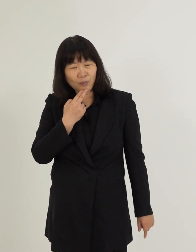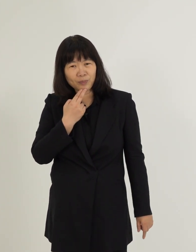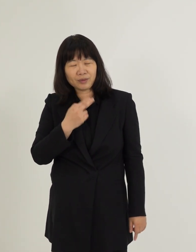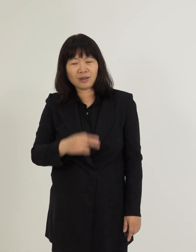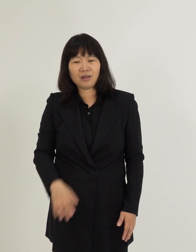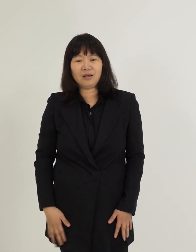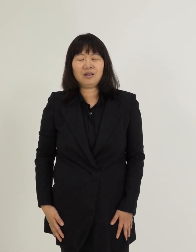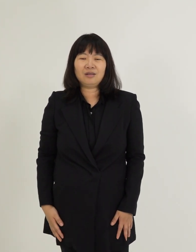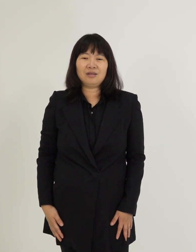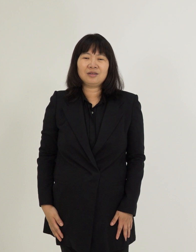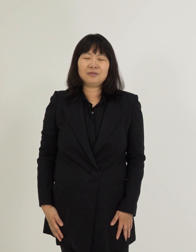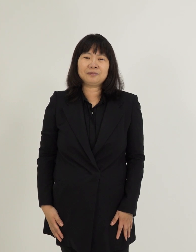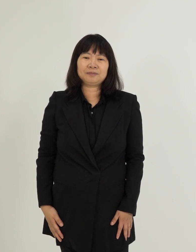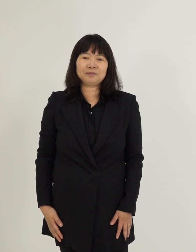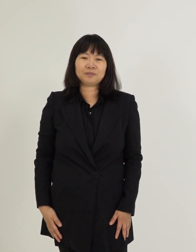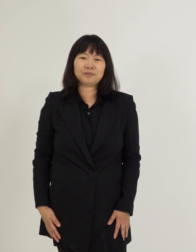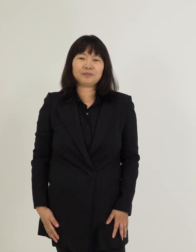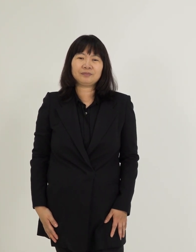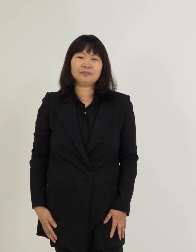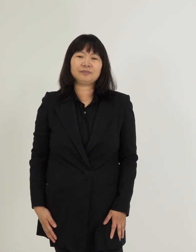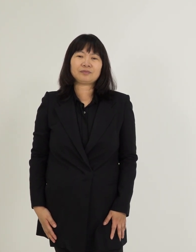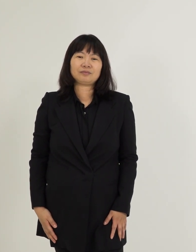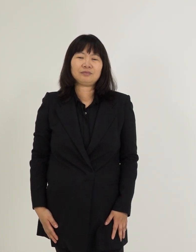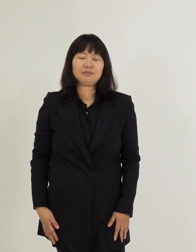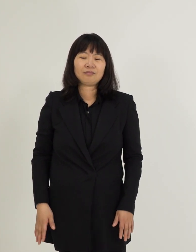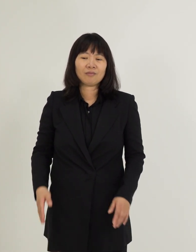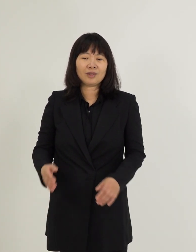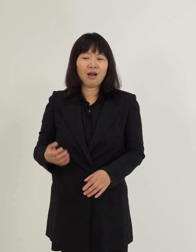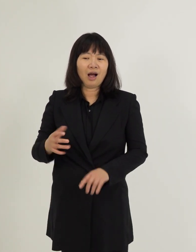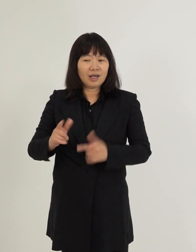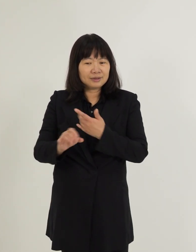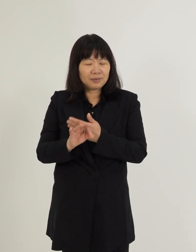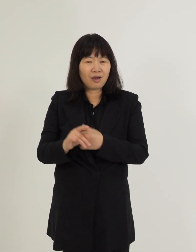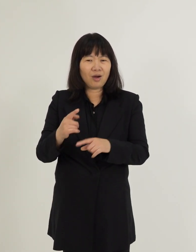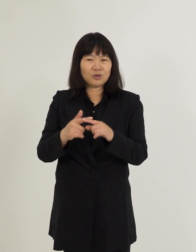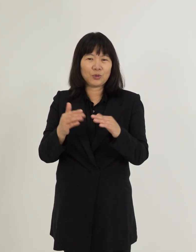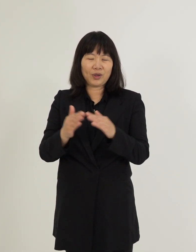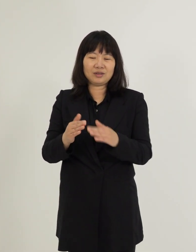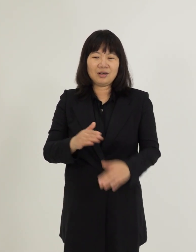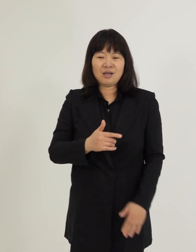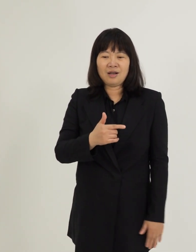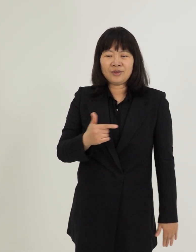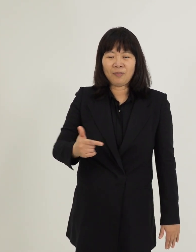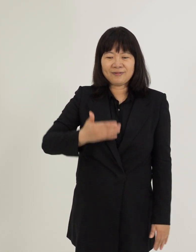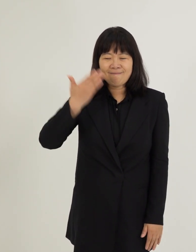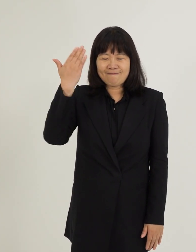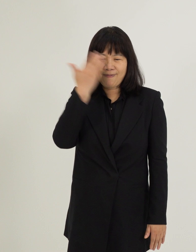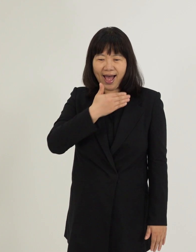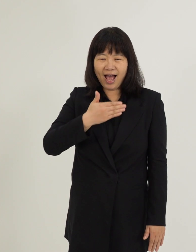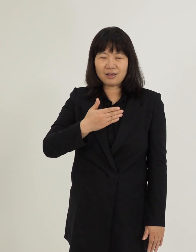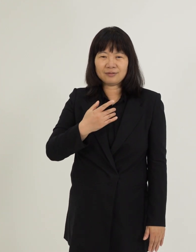그렇게 만들어가지고 그런 사람들이 감히 발을 딛기에는 불편한 교회가 되어버렸다면